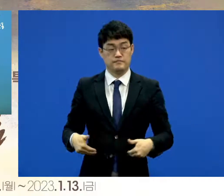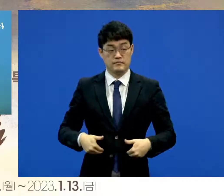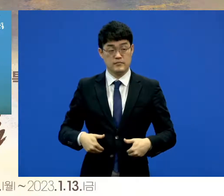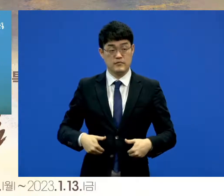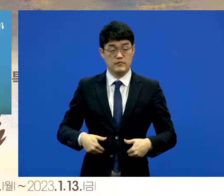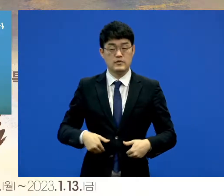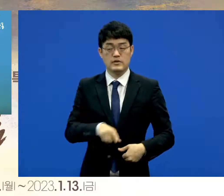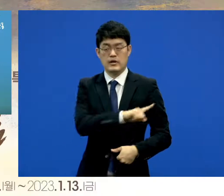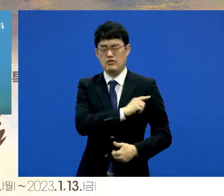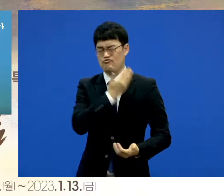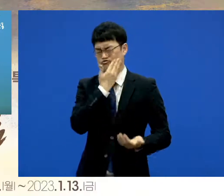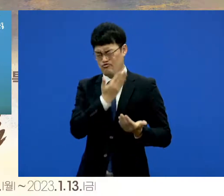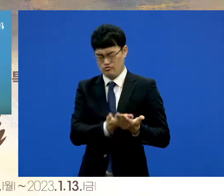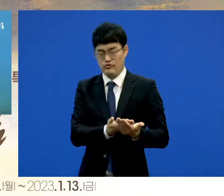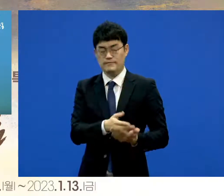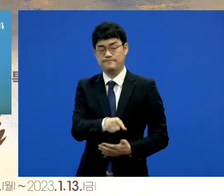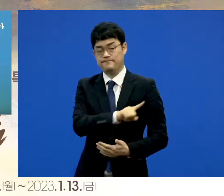없습니다.